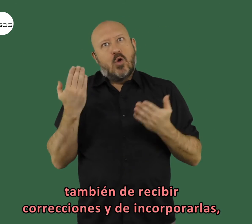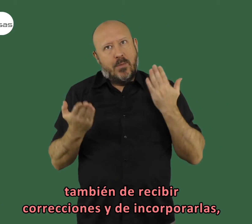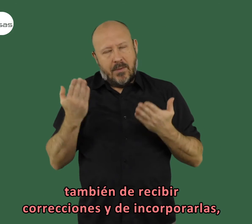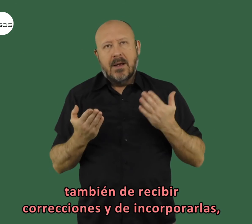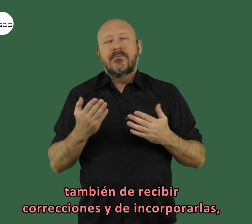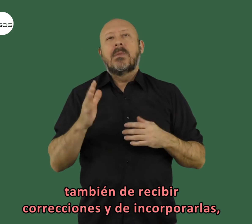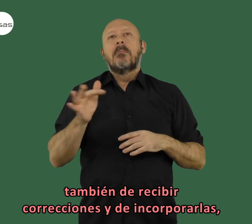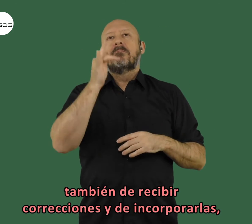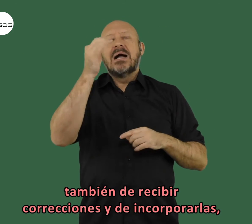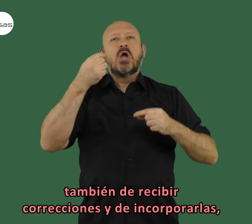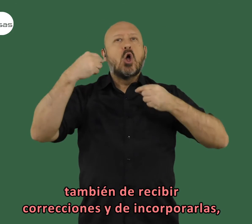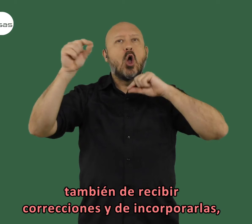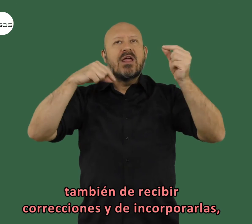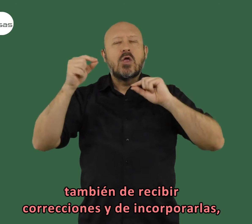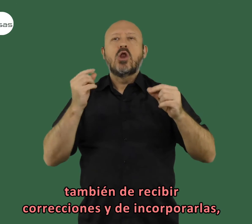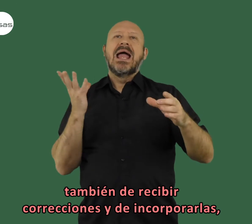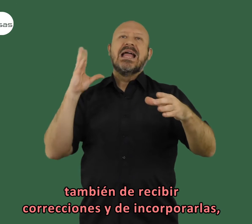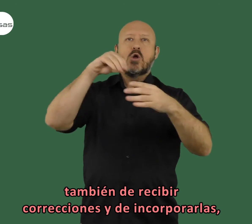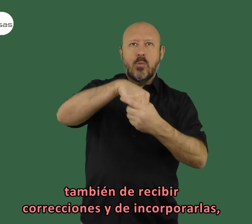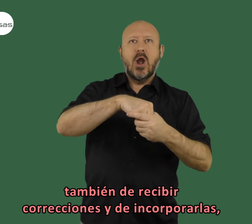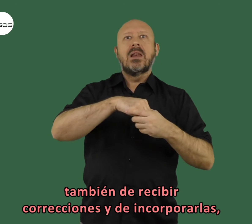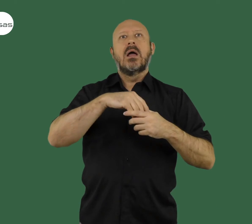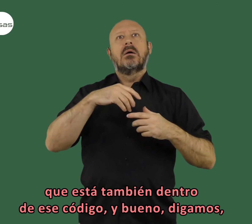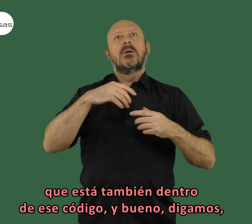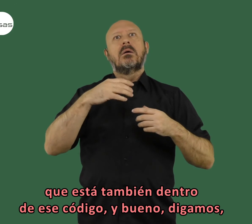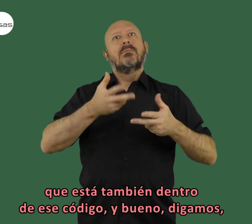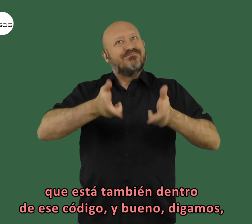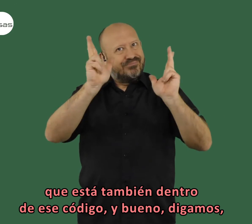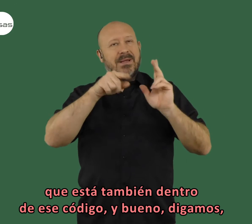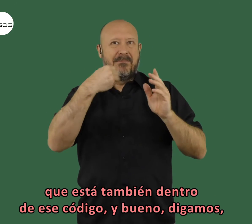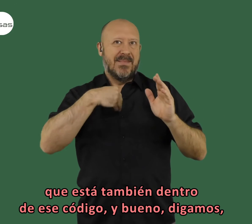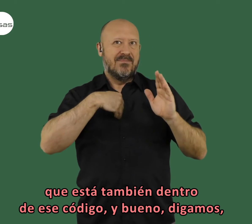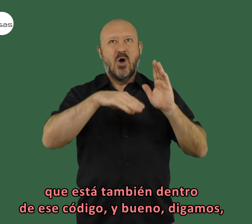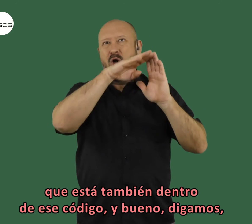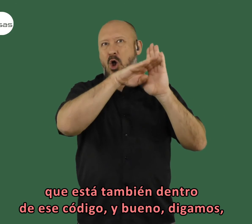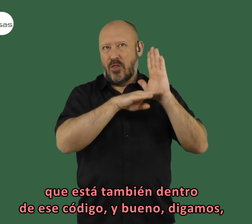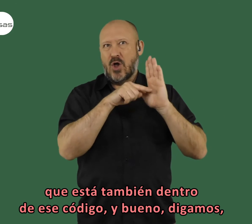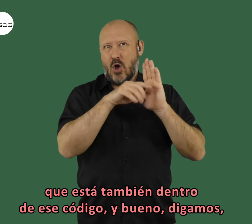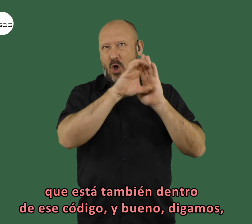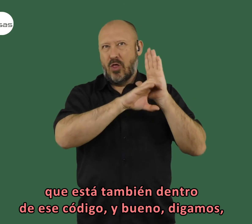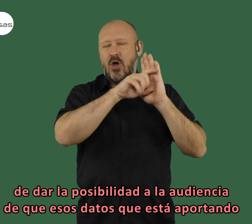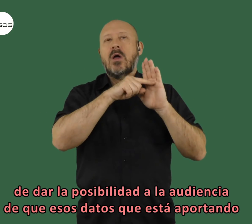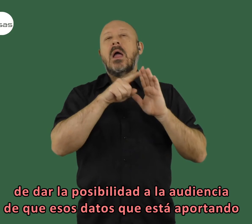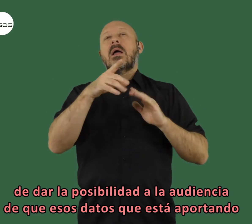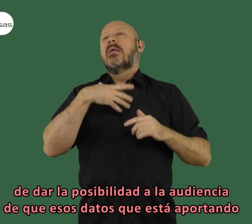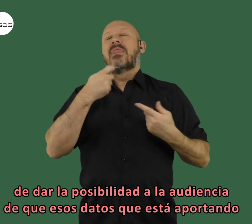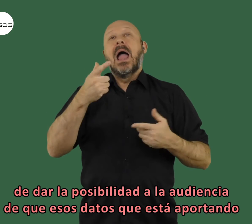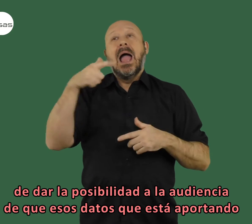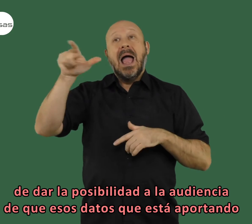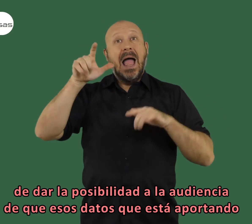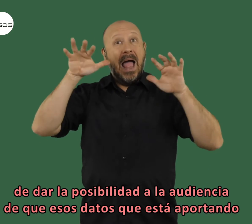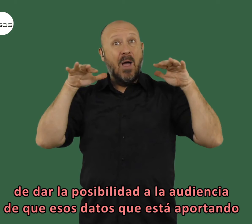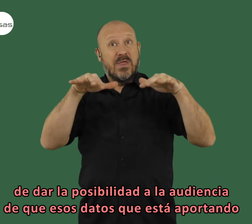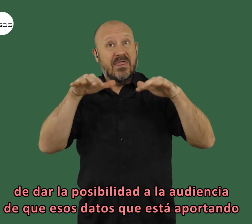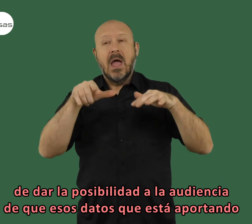posibilidad también de recibir correcciones y de incorporarlas, que está también dentro de ese código. Y bueno, digamos, de darle la posibilidad a la